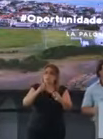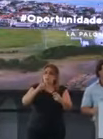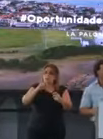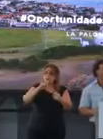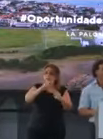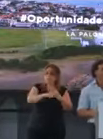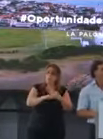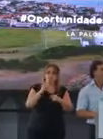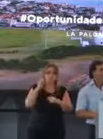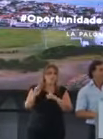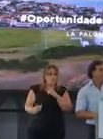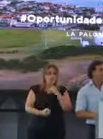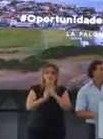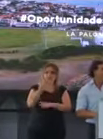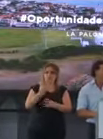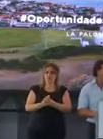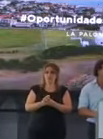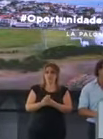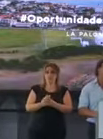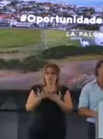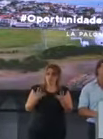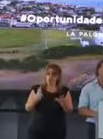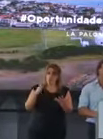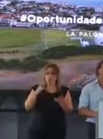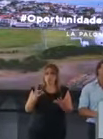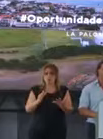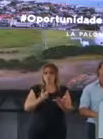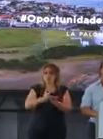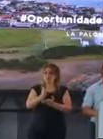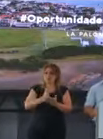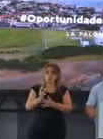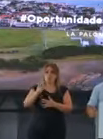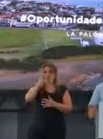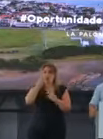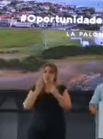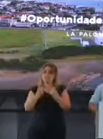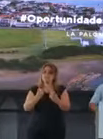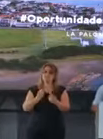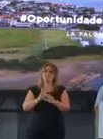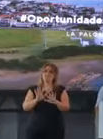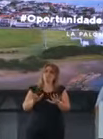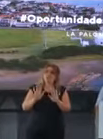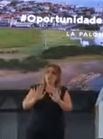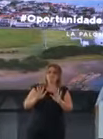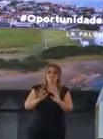y tan moderno, que se abren oportunidades de un momento al otro y el Uruguay tiene que estar sin mochila.